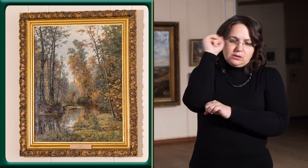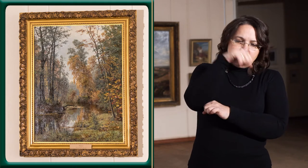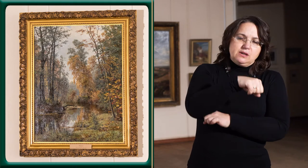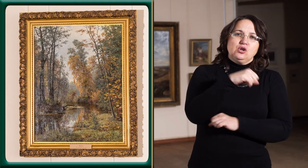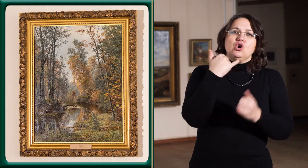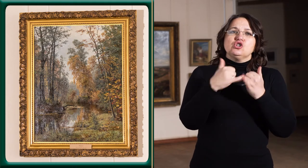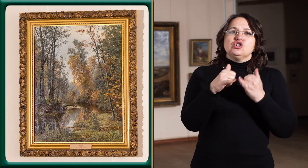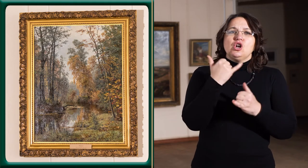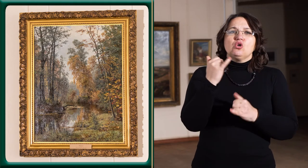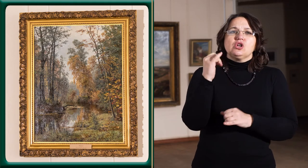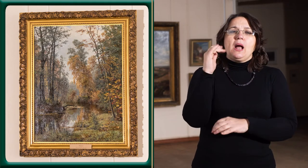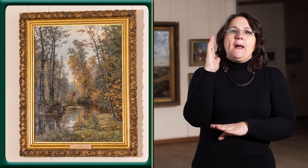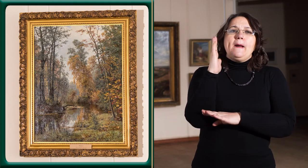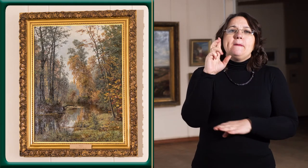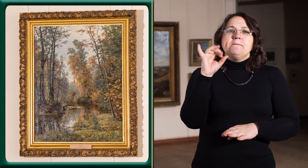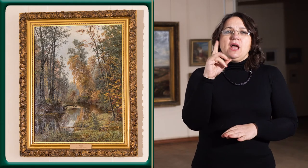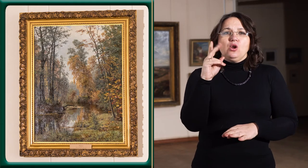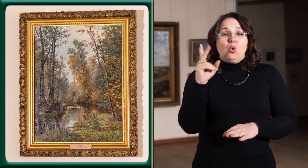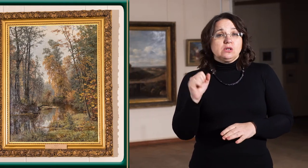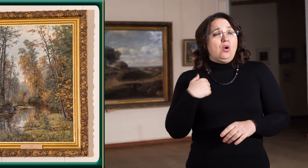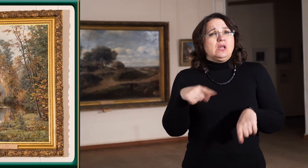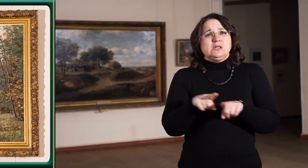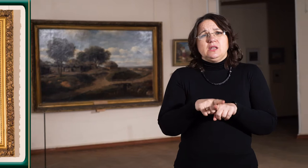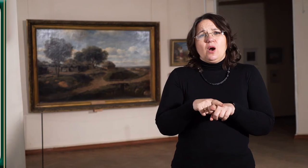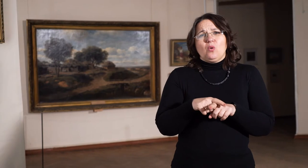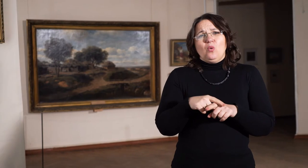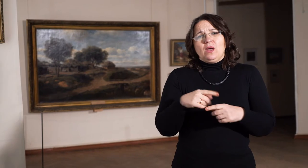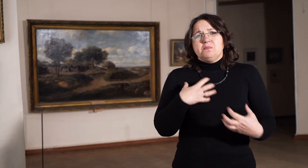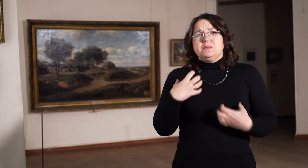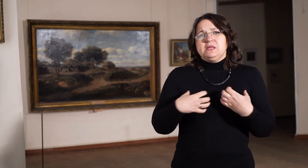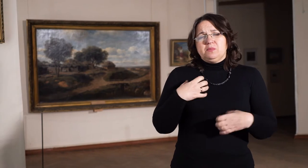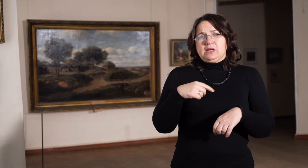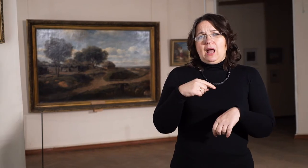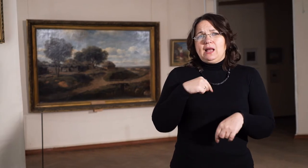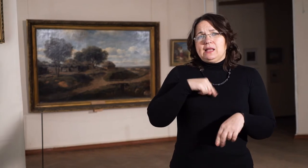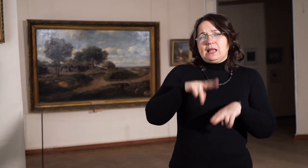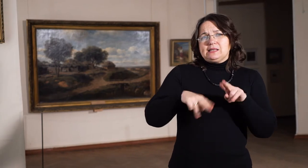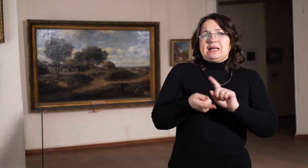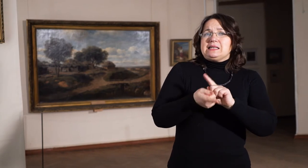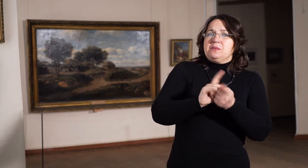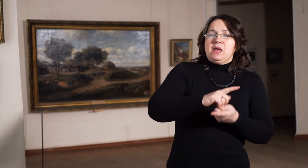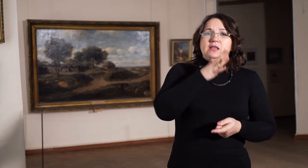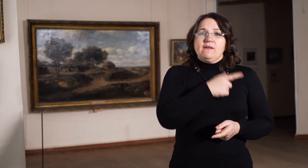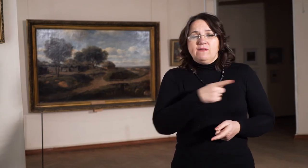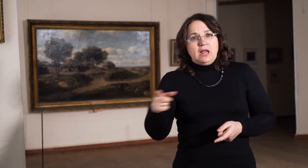такое зыбкое настроение смены времени и философского отношения к жизни.